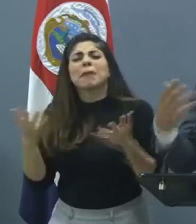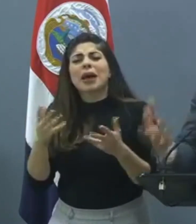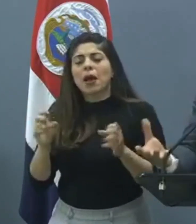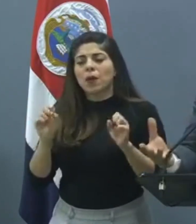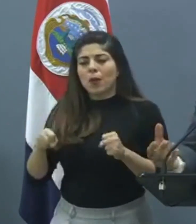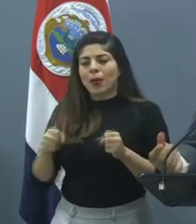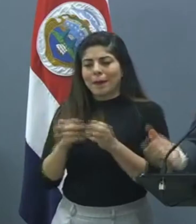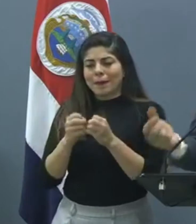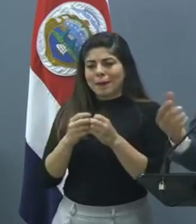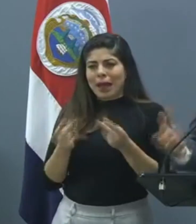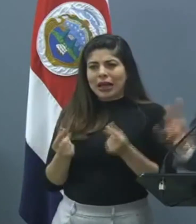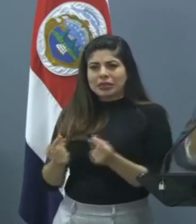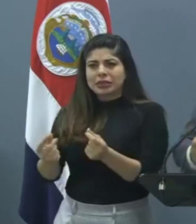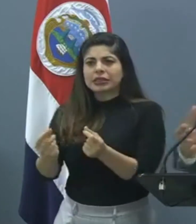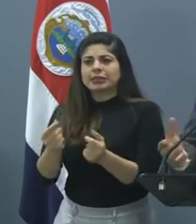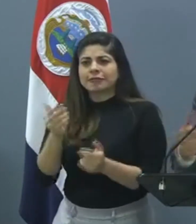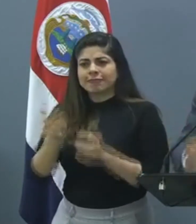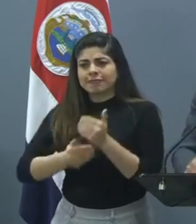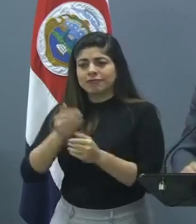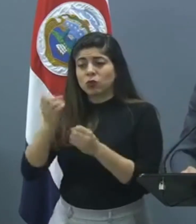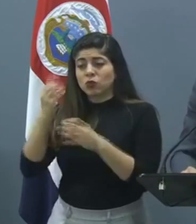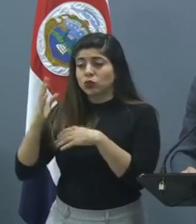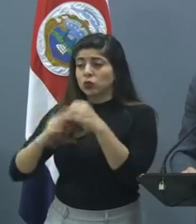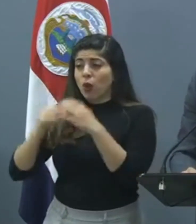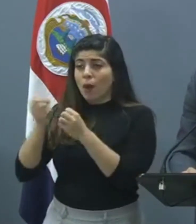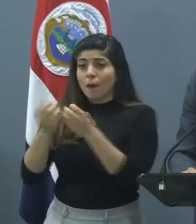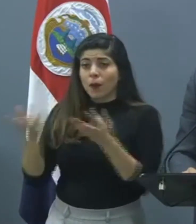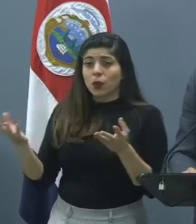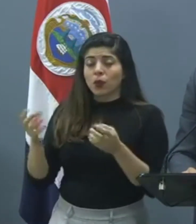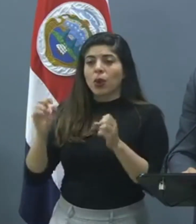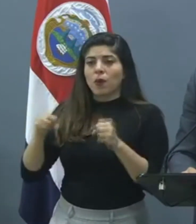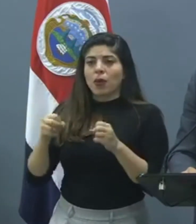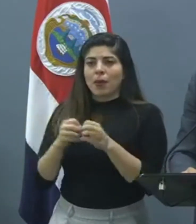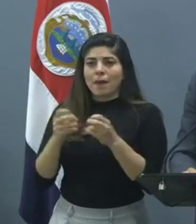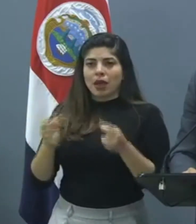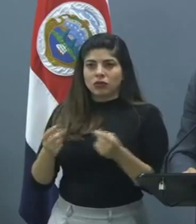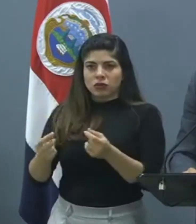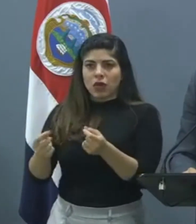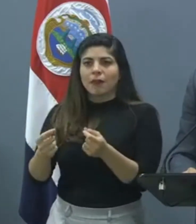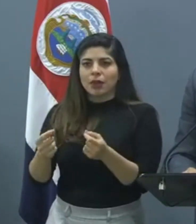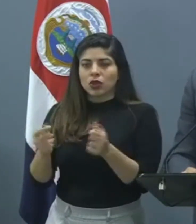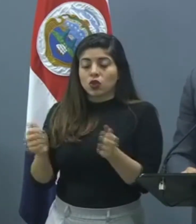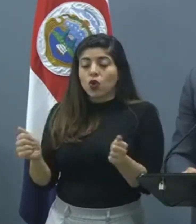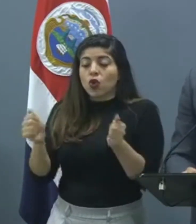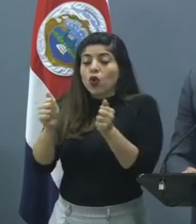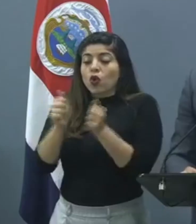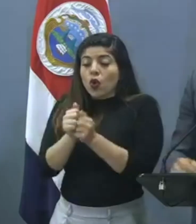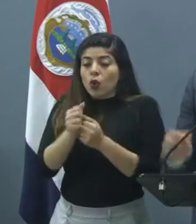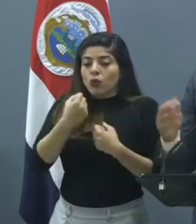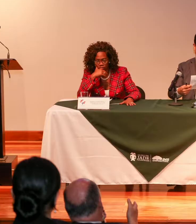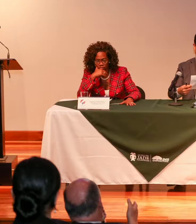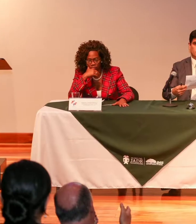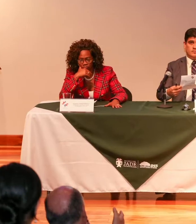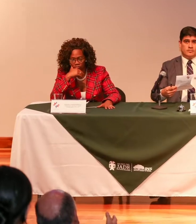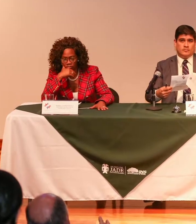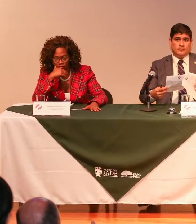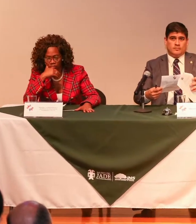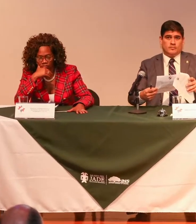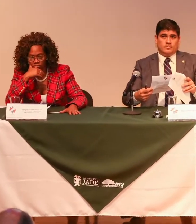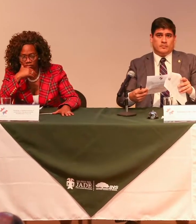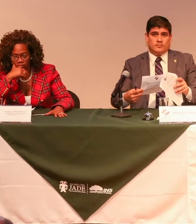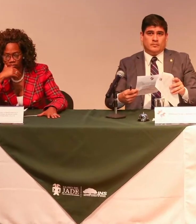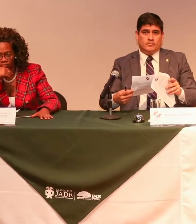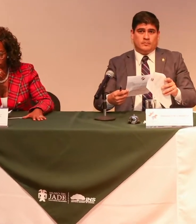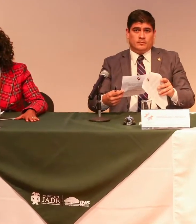agilizar ejecución de mucha obra pública en conjunto con las municipalidades además al